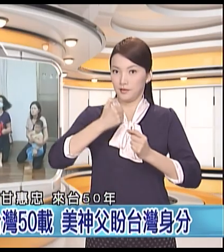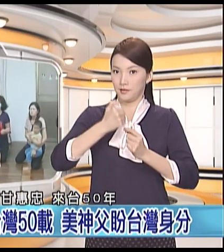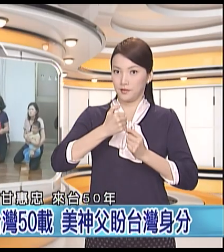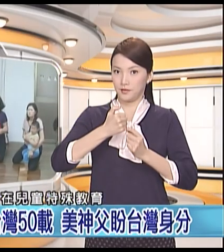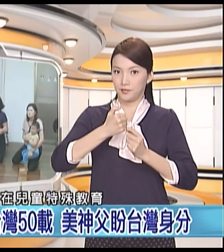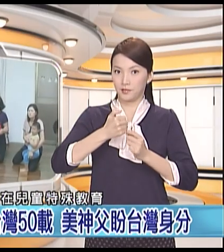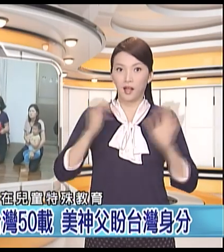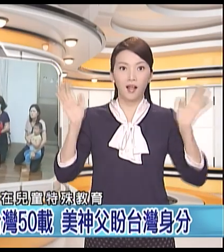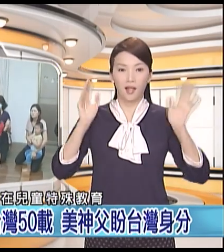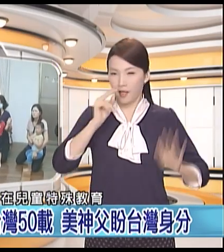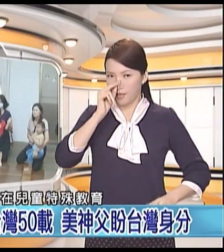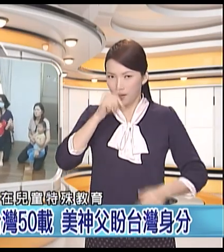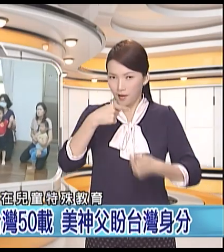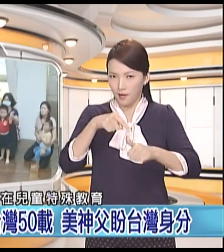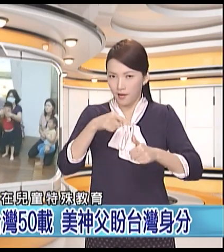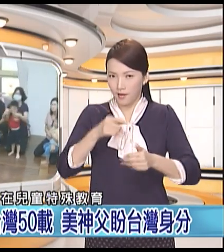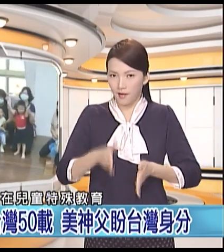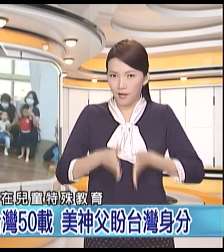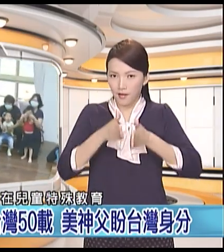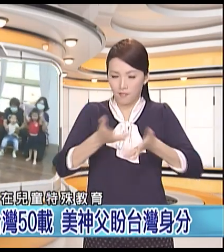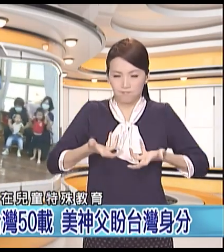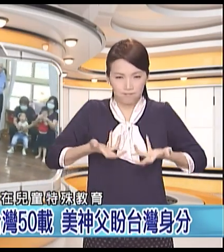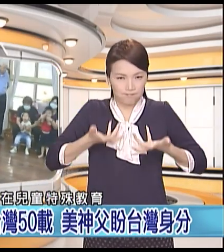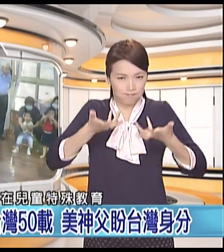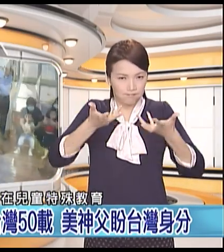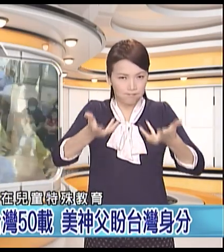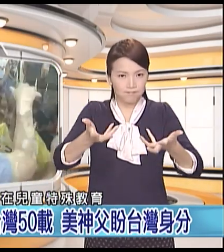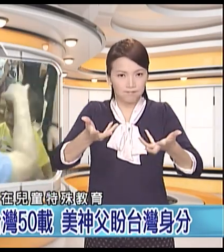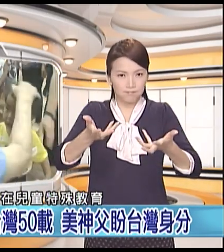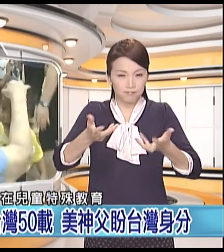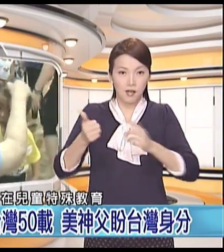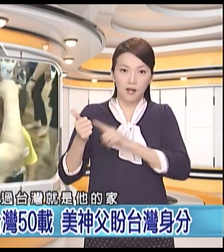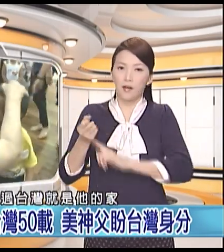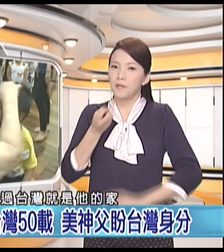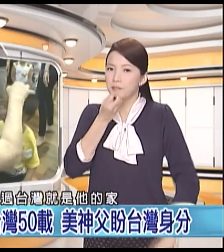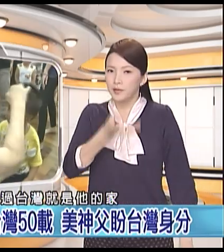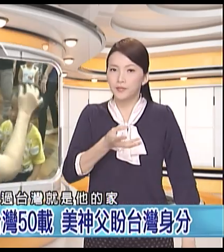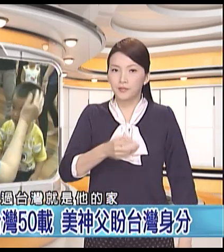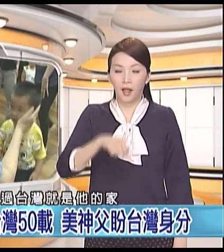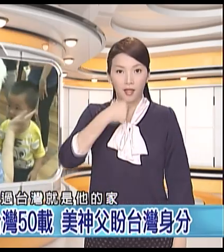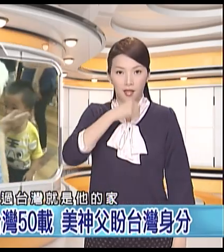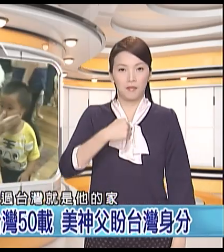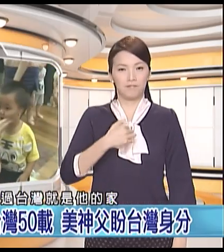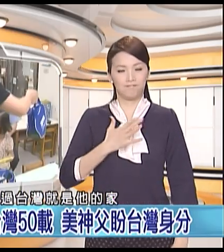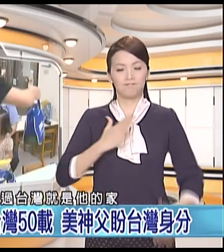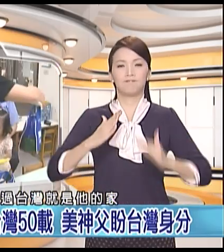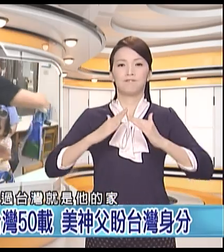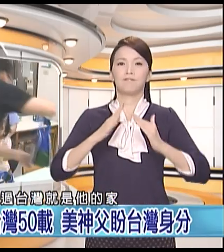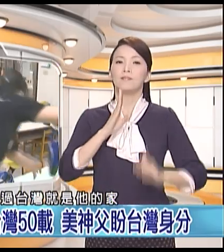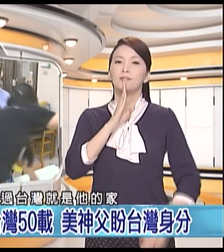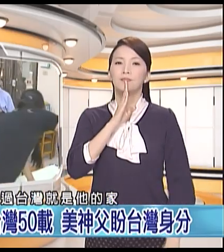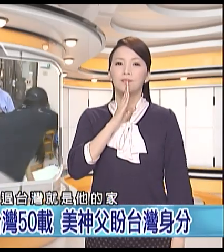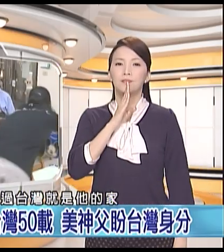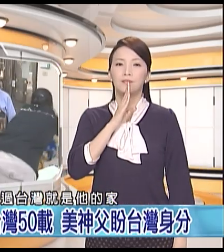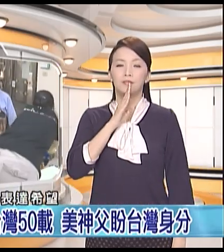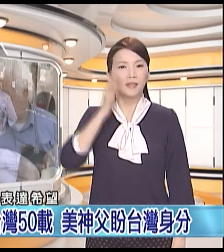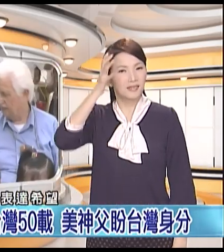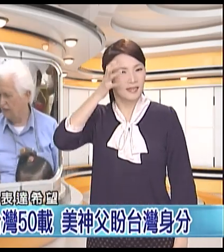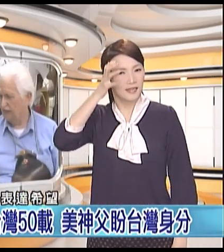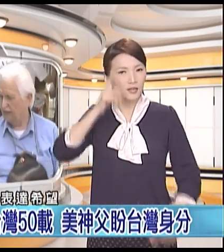一直专注在儿童特殊教育。他曾经说过，台湾就是他的家，不止一次